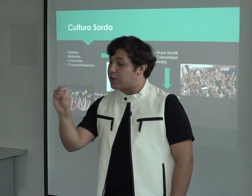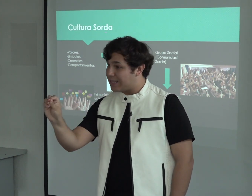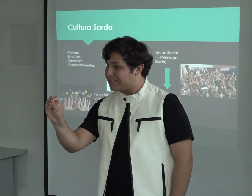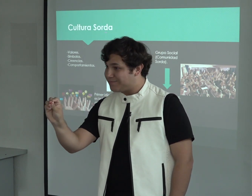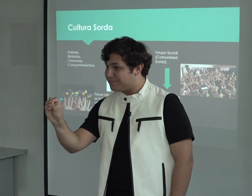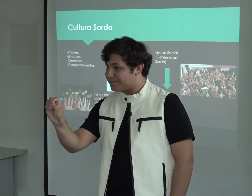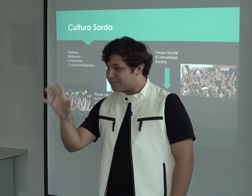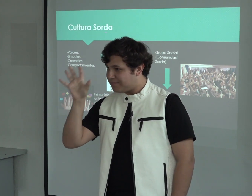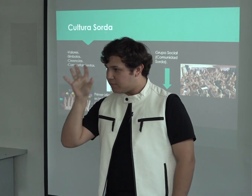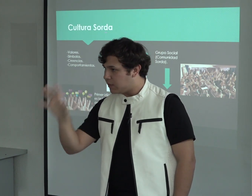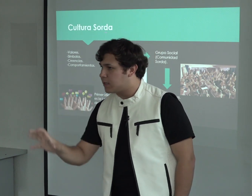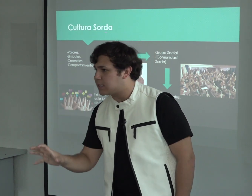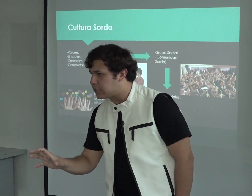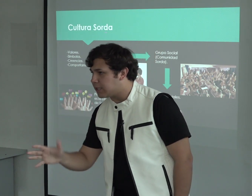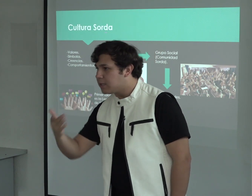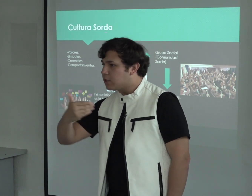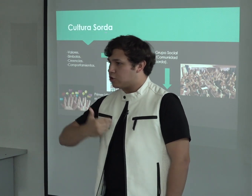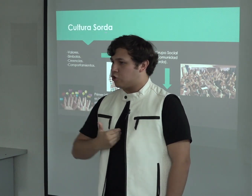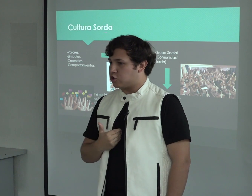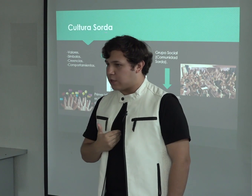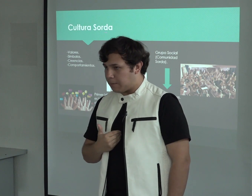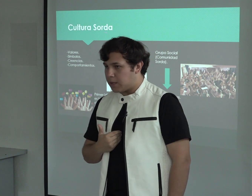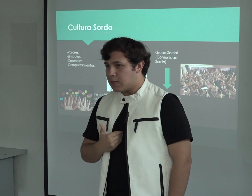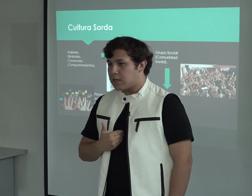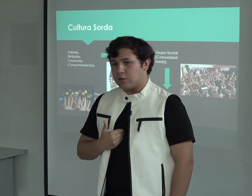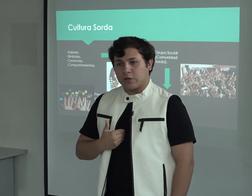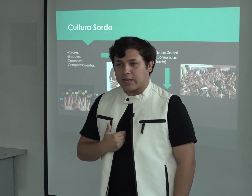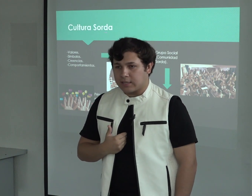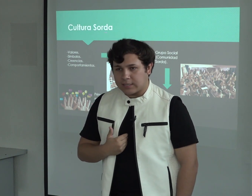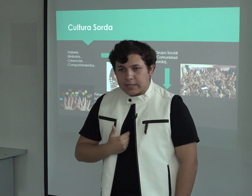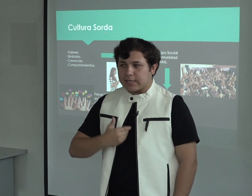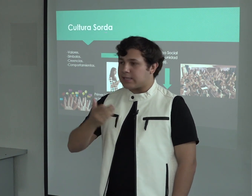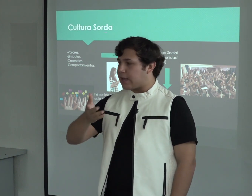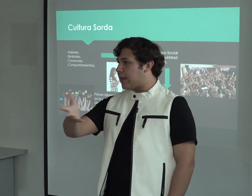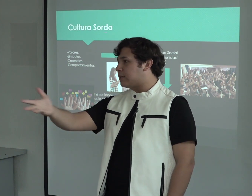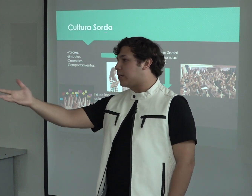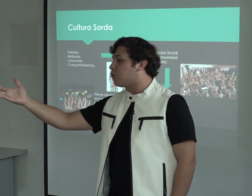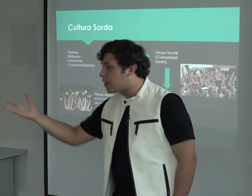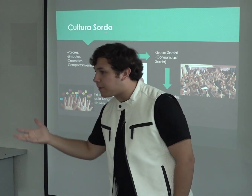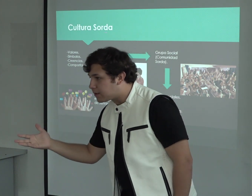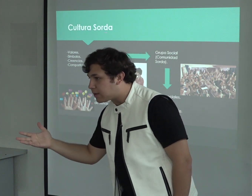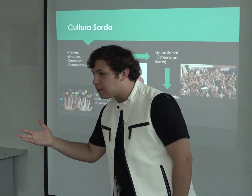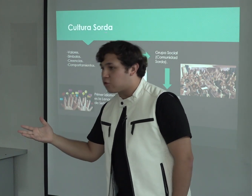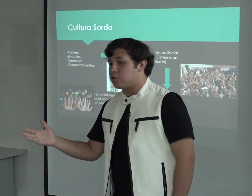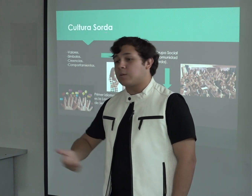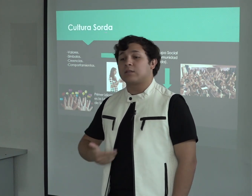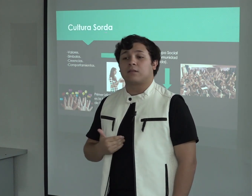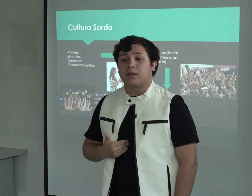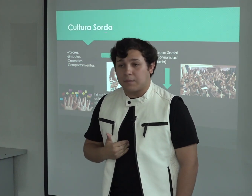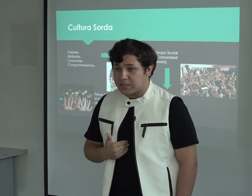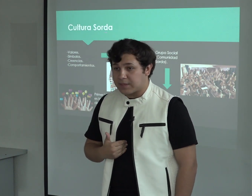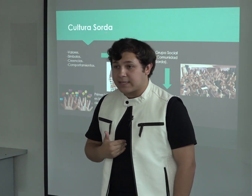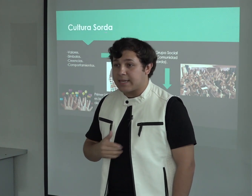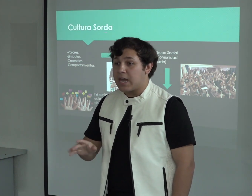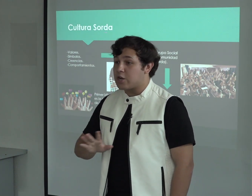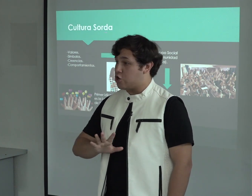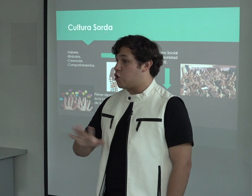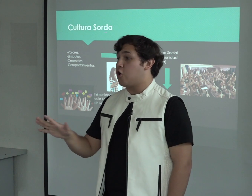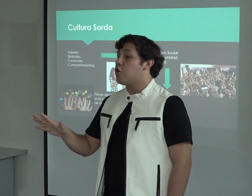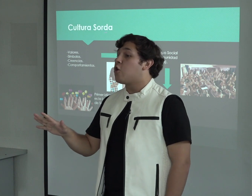personas. Es decir, yo soy David, no quiere decir que si hay 5 Davids, todos vamos a tener la misma seña, no,